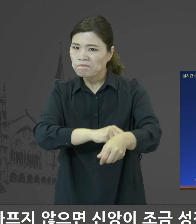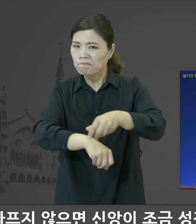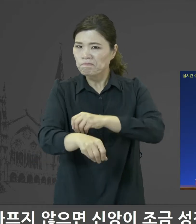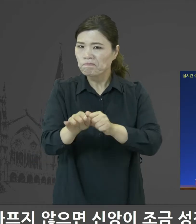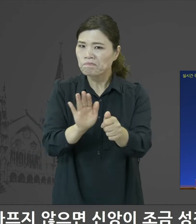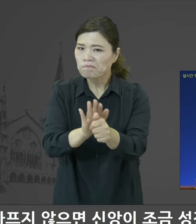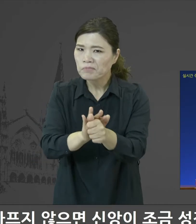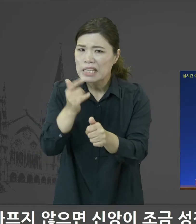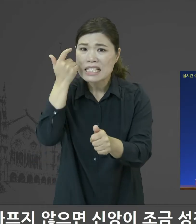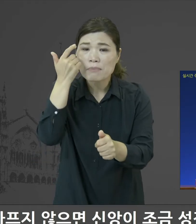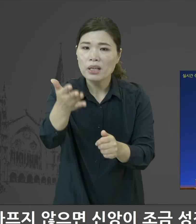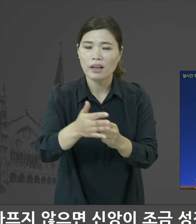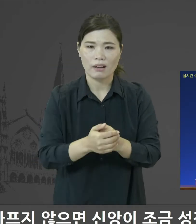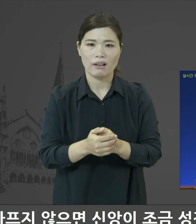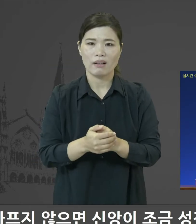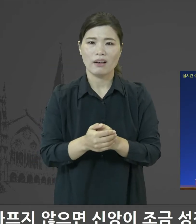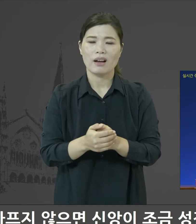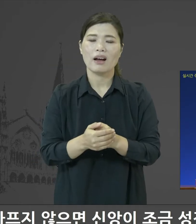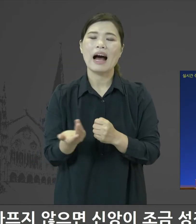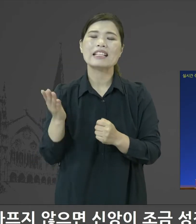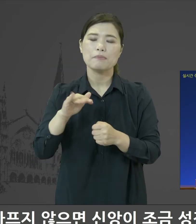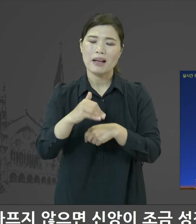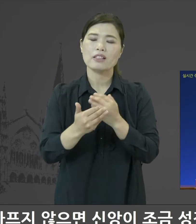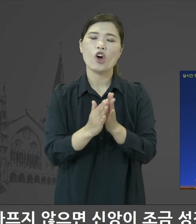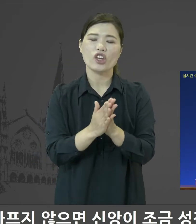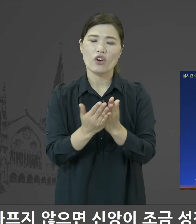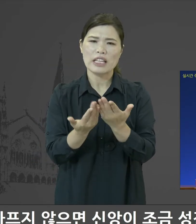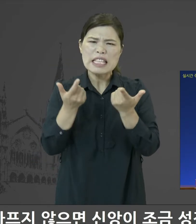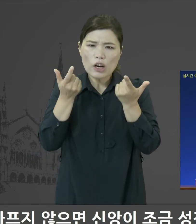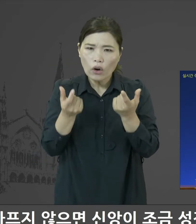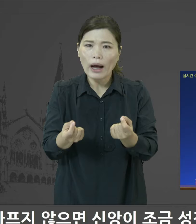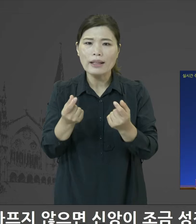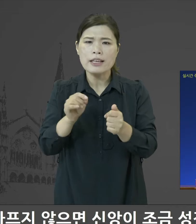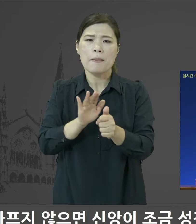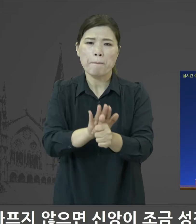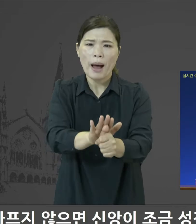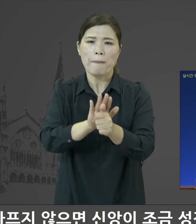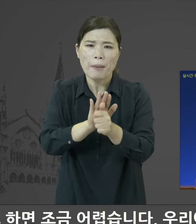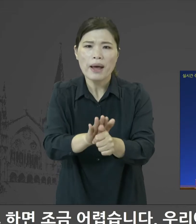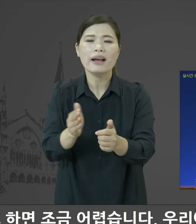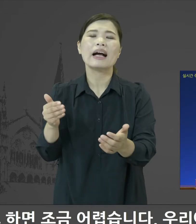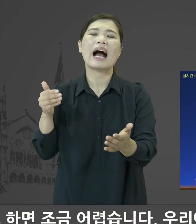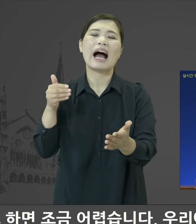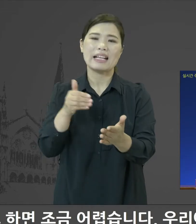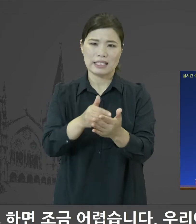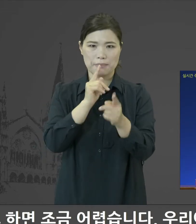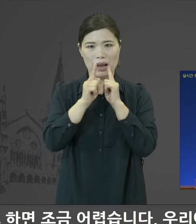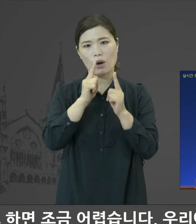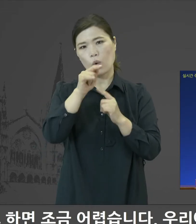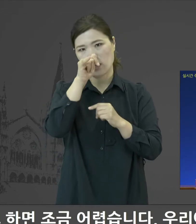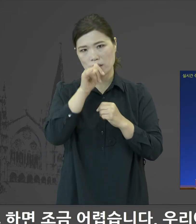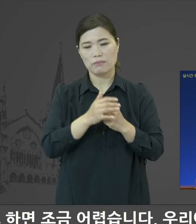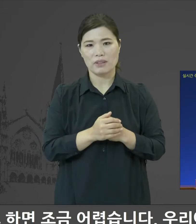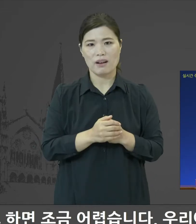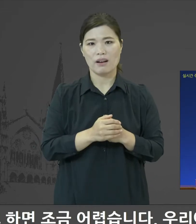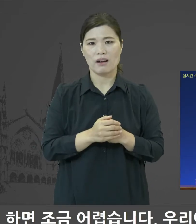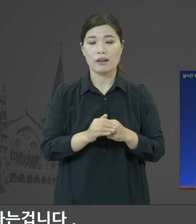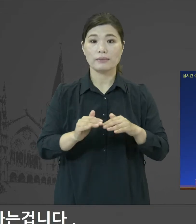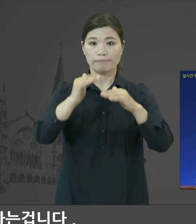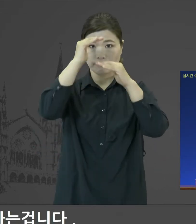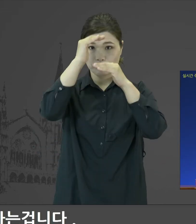겁니다. 거기까지 해보라고 우리에게 도전을 하고 있는 겁니다. 이제 본문으로 돌아와